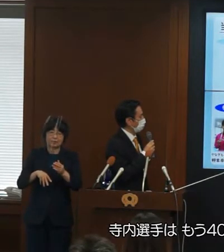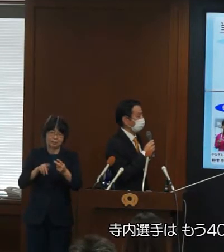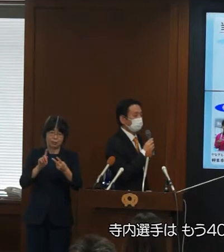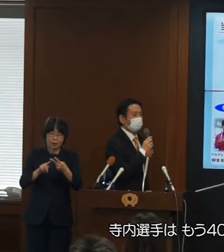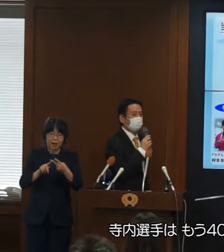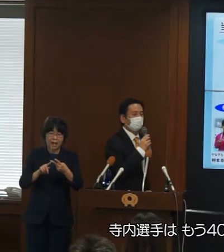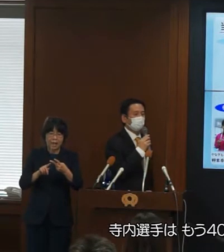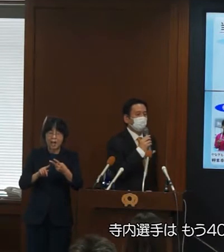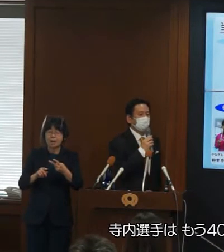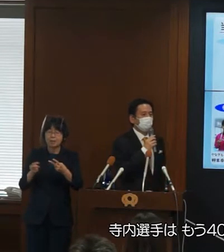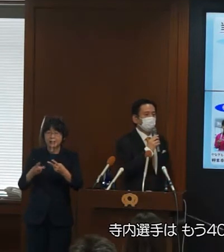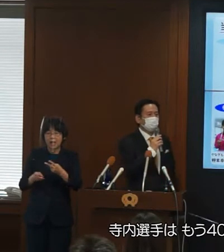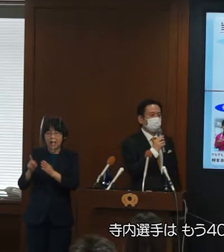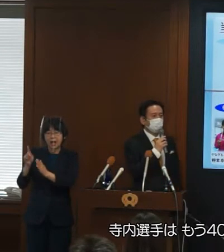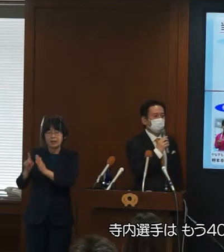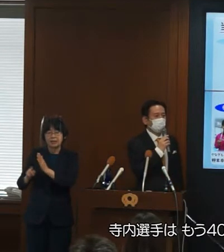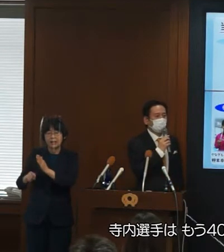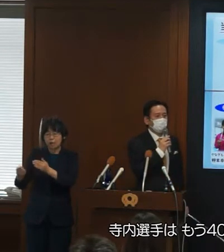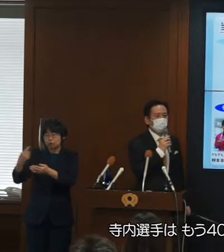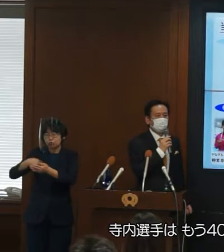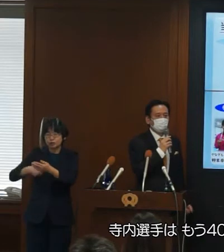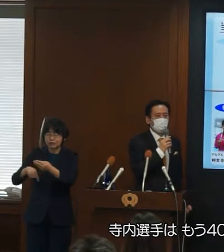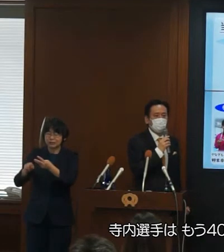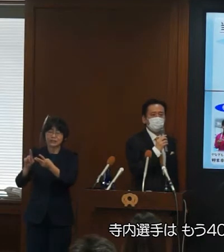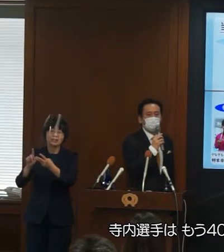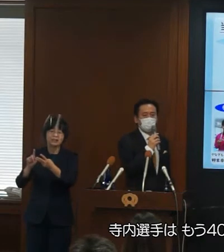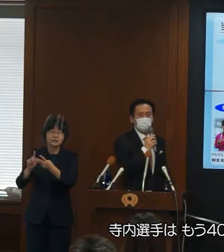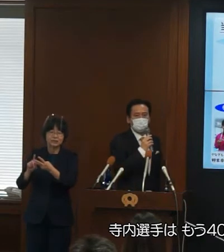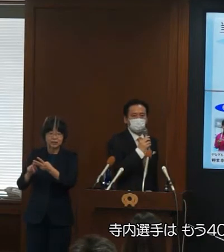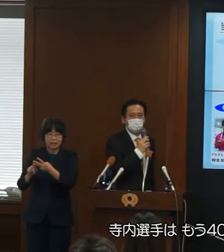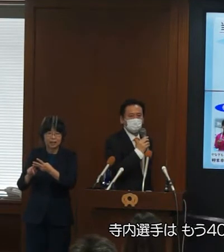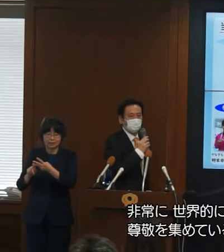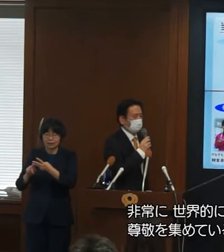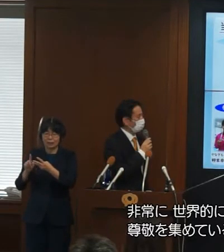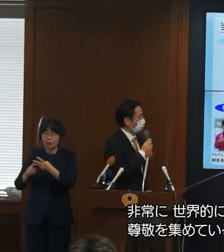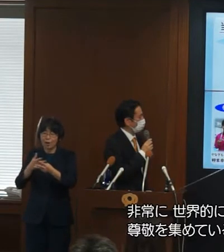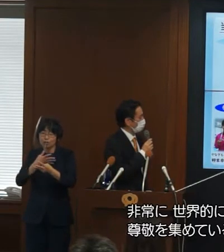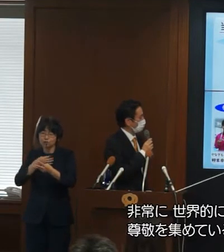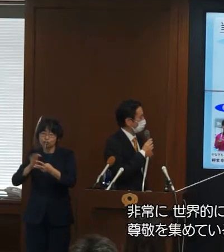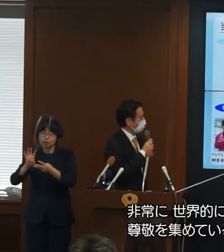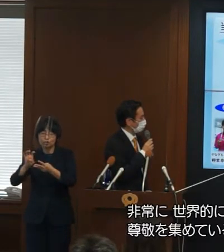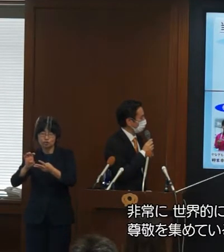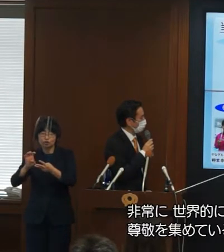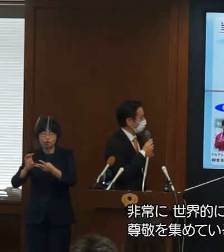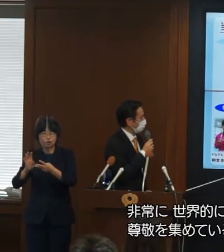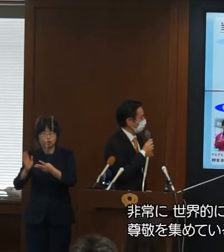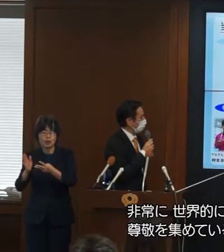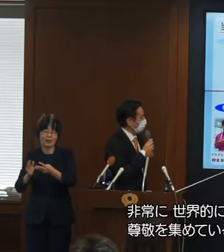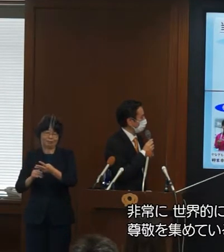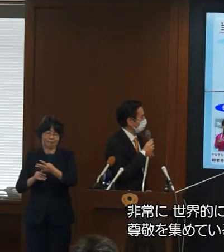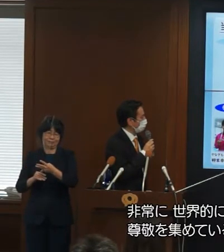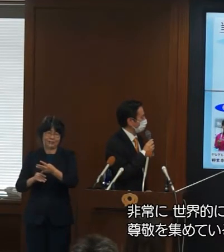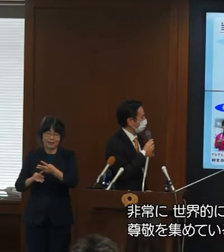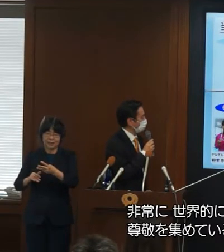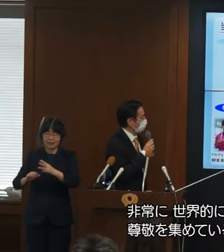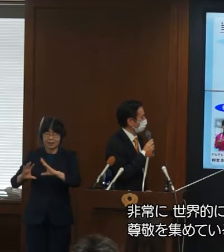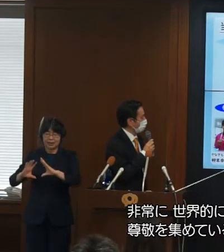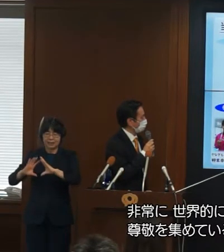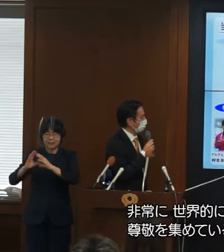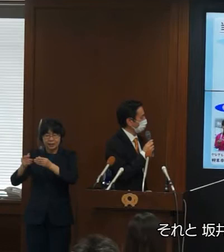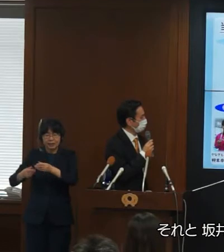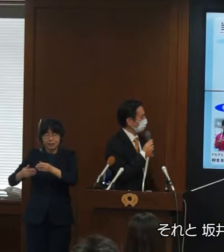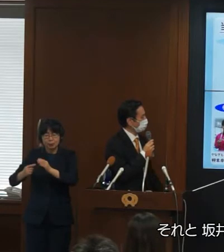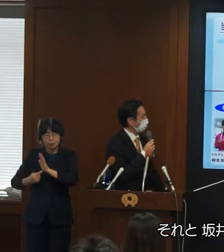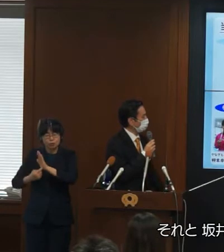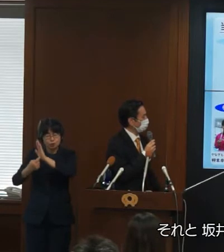ですね。寺内さんはもう40歳かな、すごくレジェンドです。非常に世界的に尊敬を集めている選